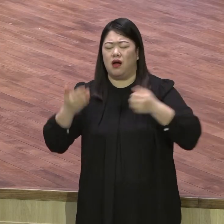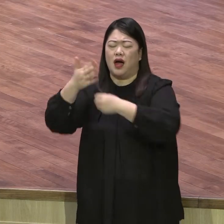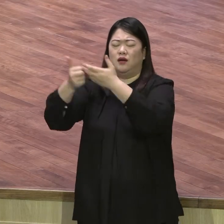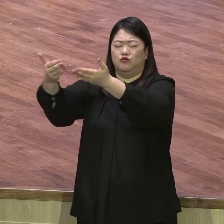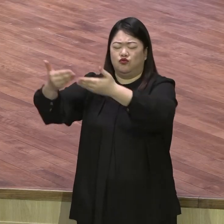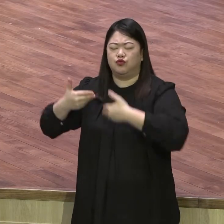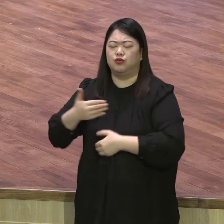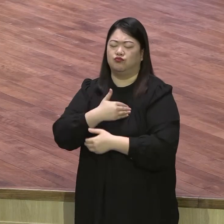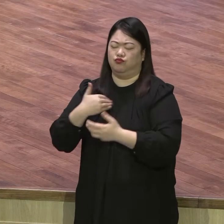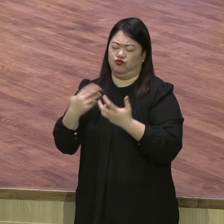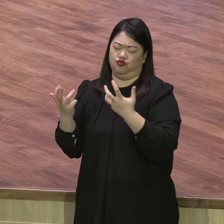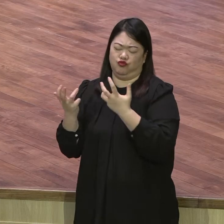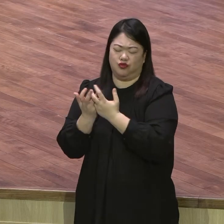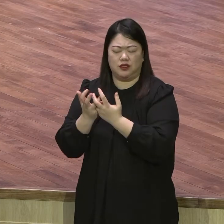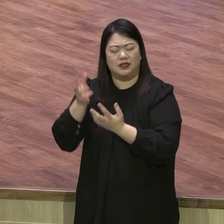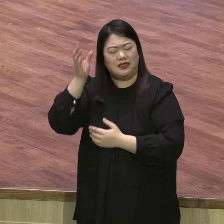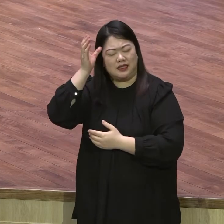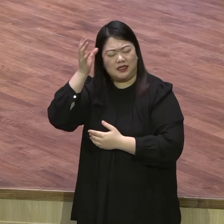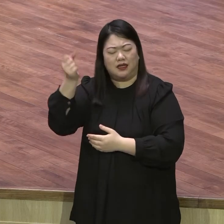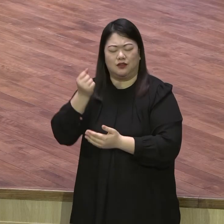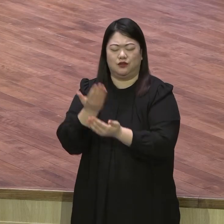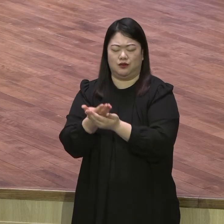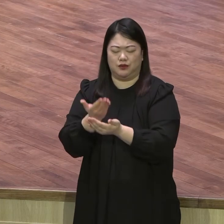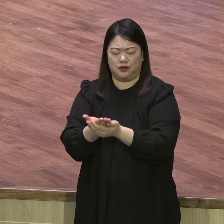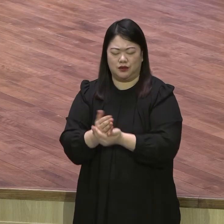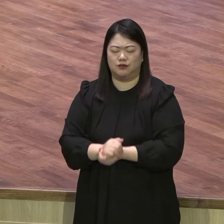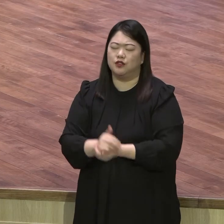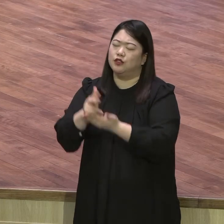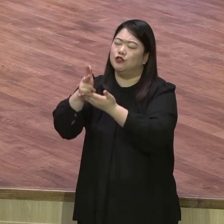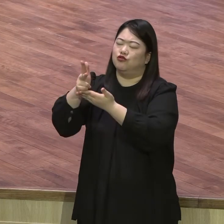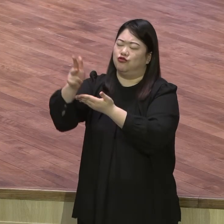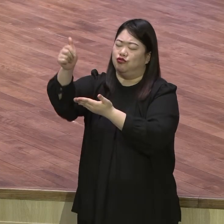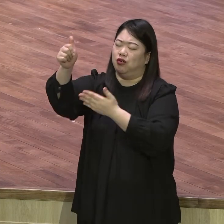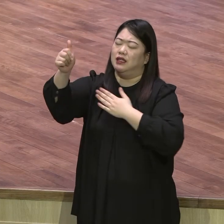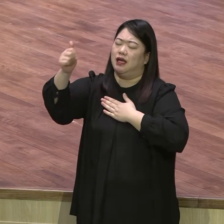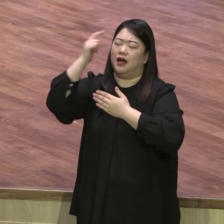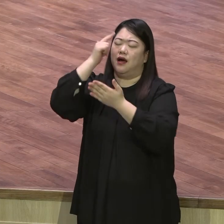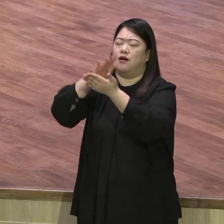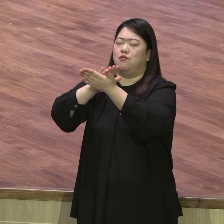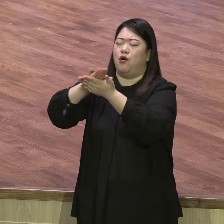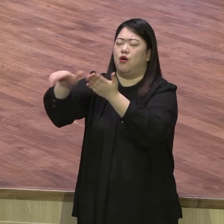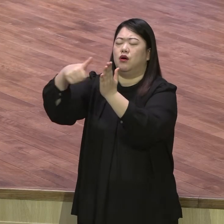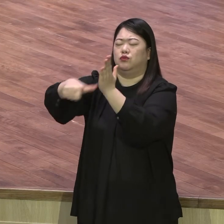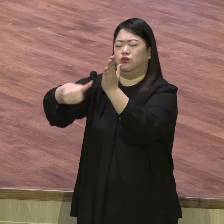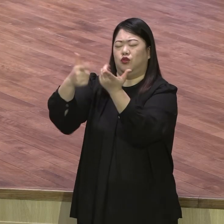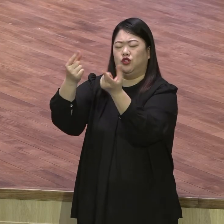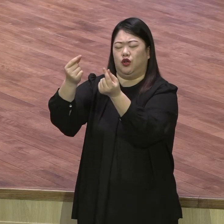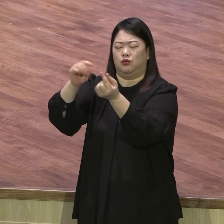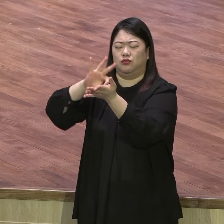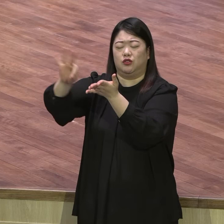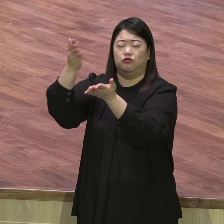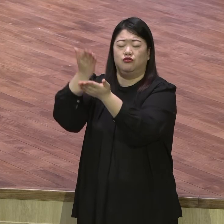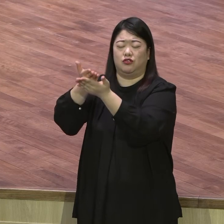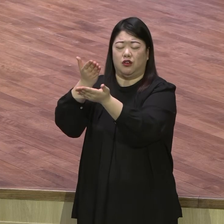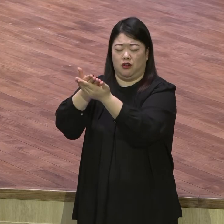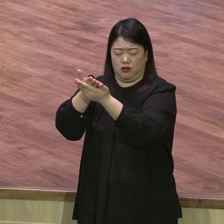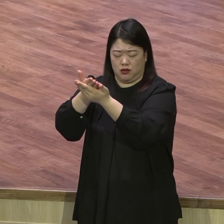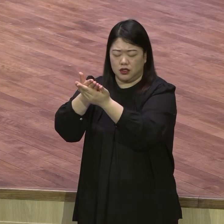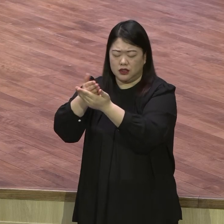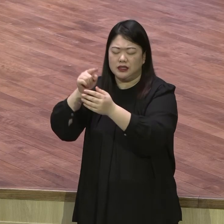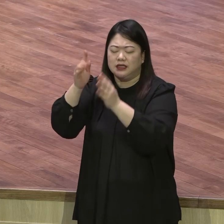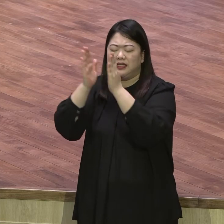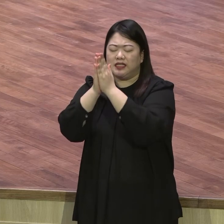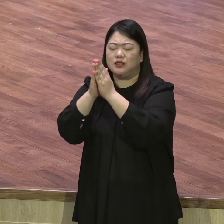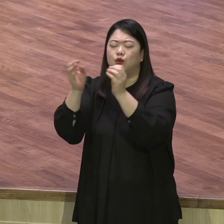풍성함을 누리게 하여 주옵소서. 주여 나를 평화의 도구로 서 주시옵소서. 하나님의 사람으로